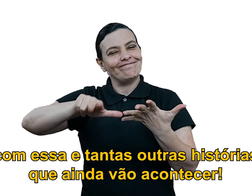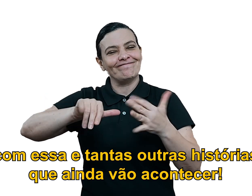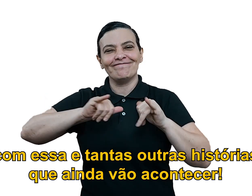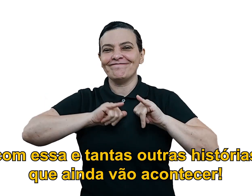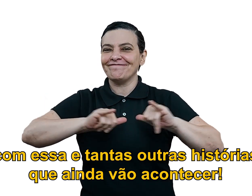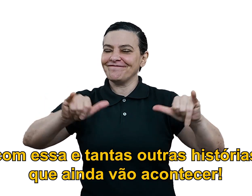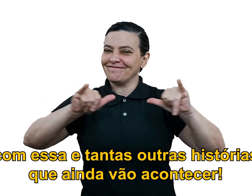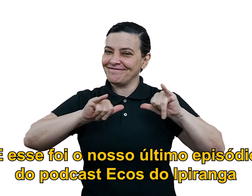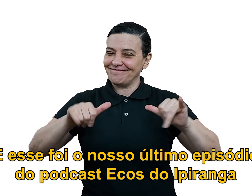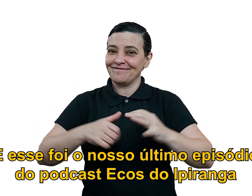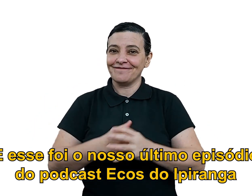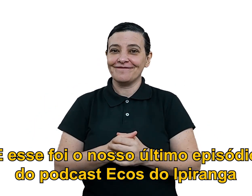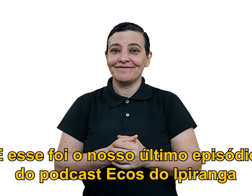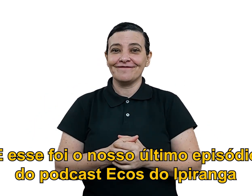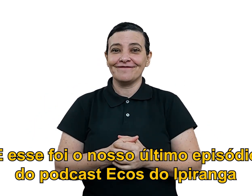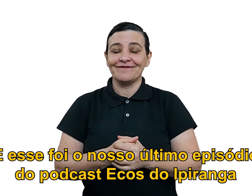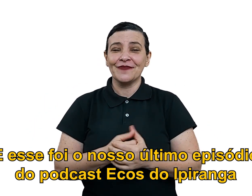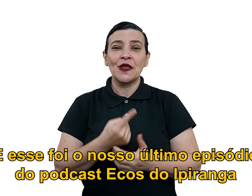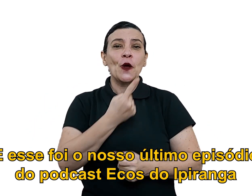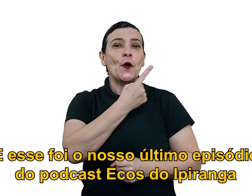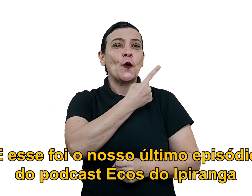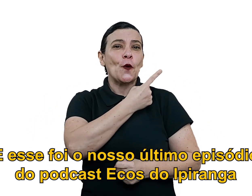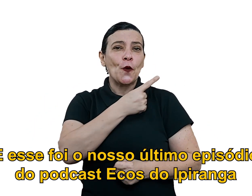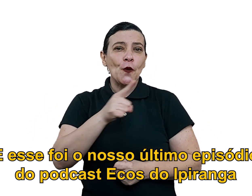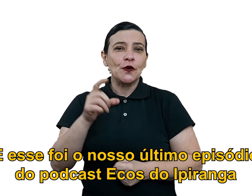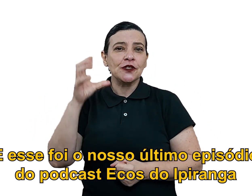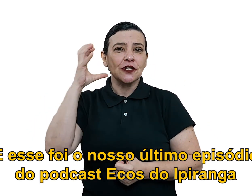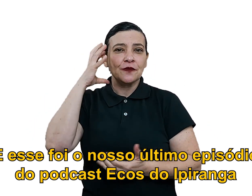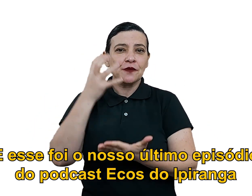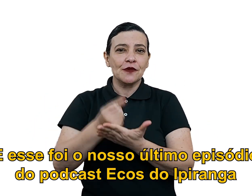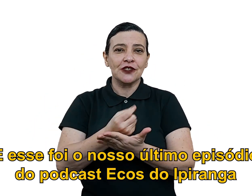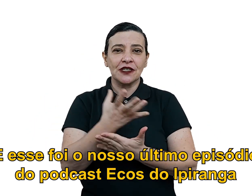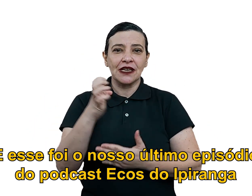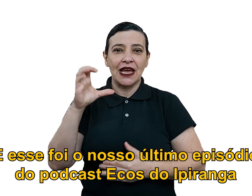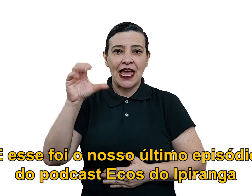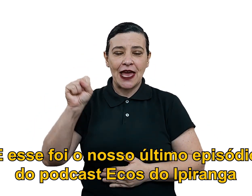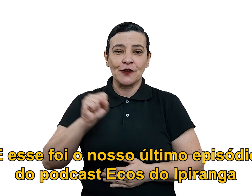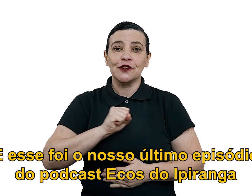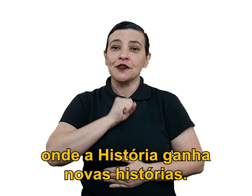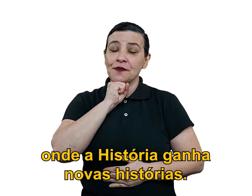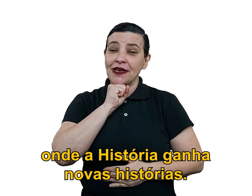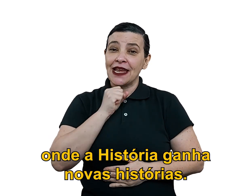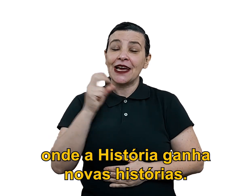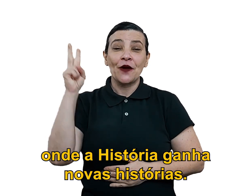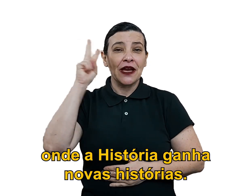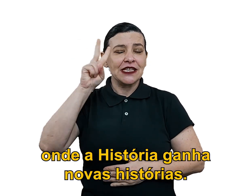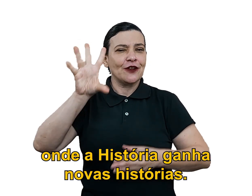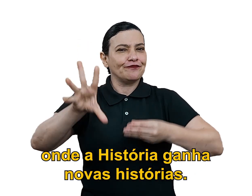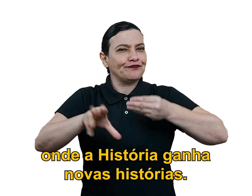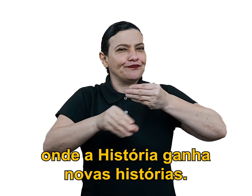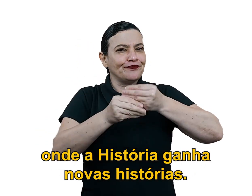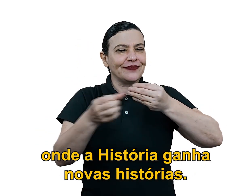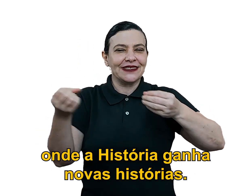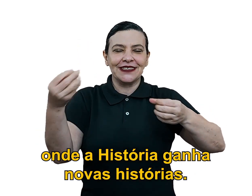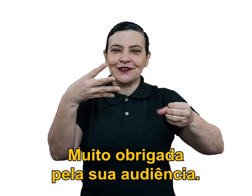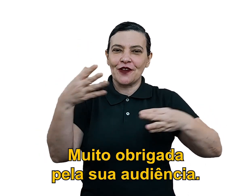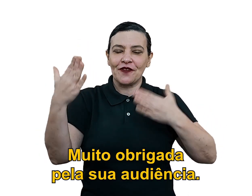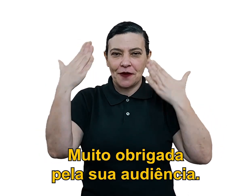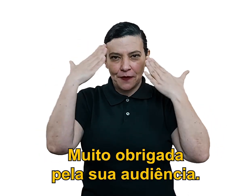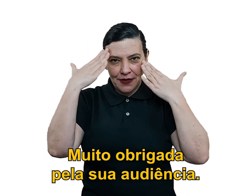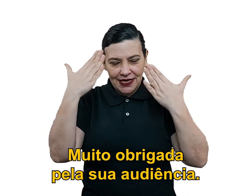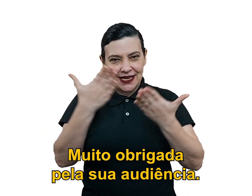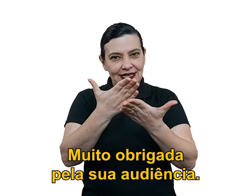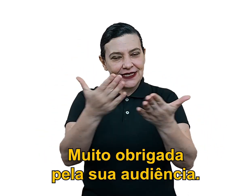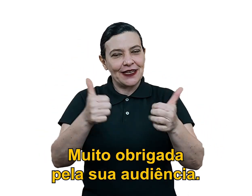vão acontecer. E esse foi o nosso último episódio do podcast Ecos do Ipiranga, onde a história ganha novas histórias.